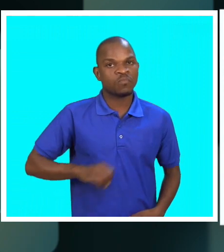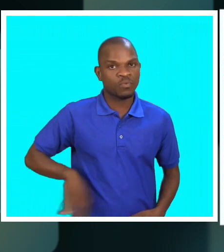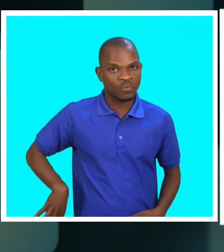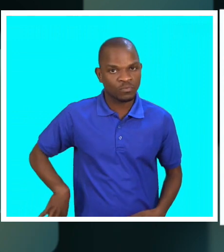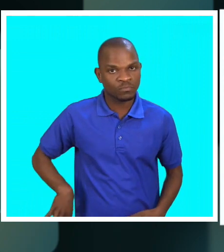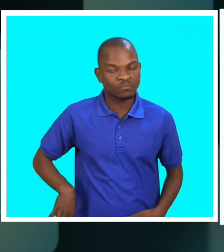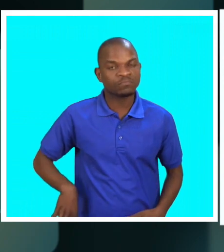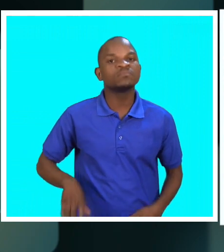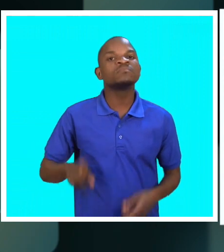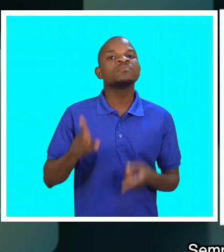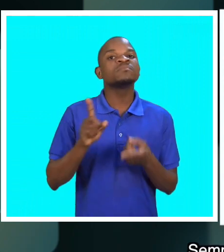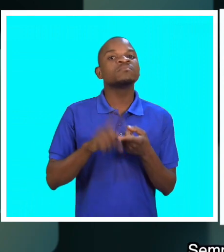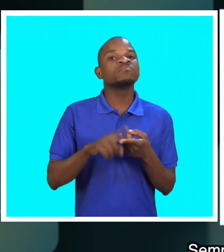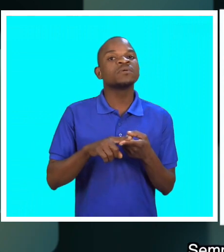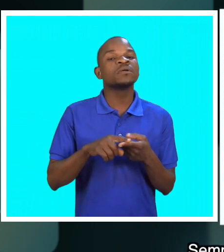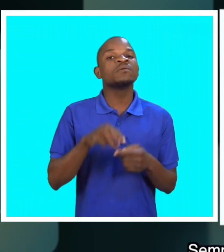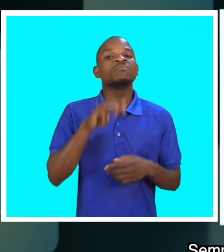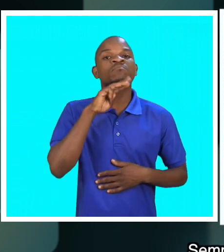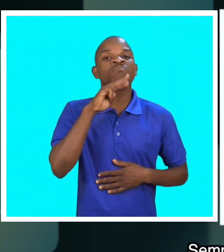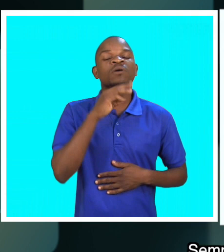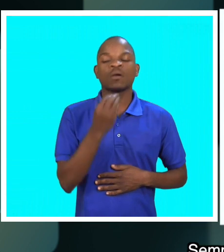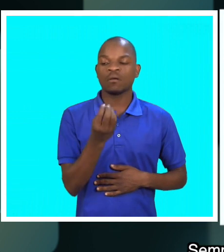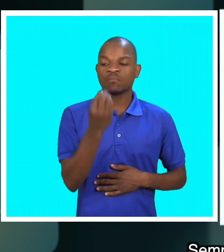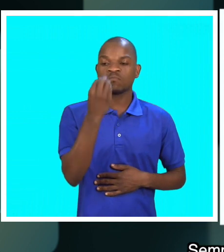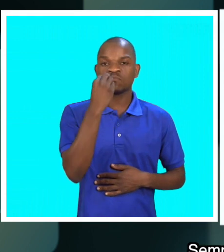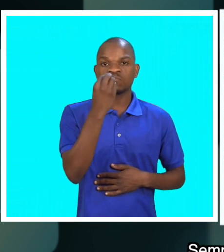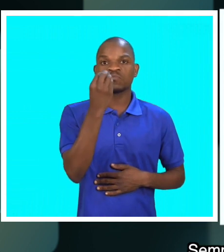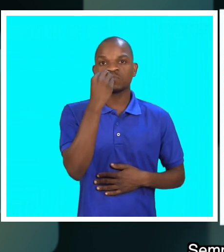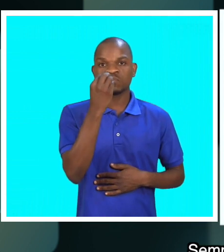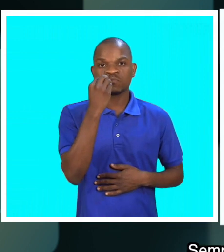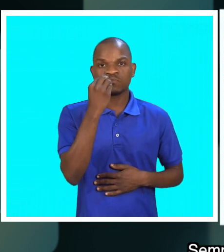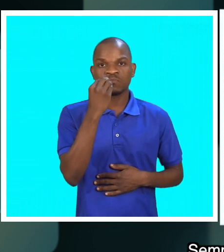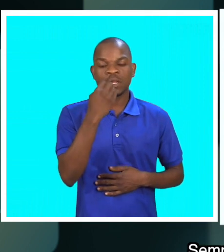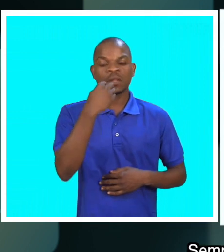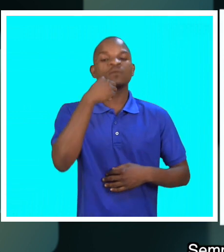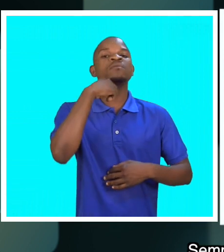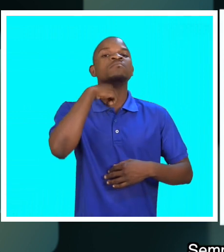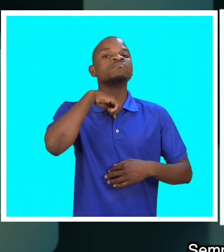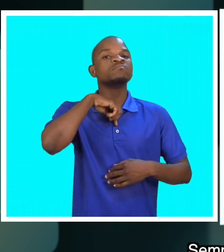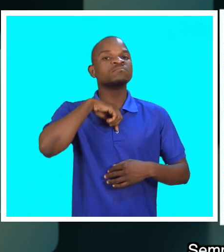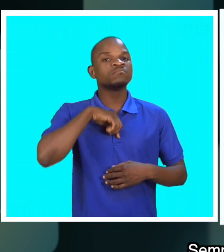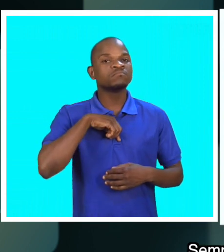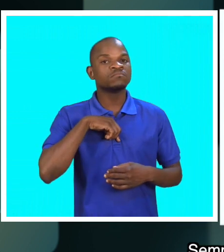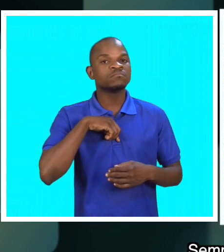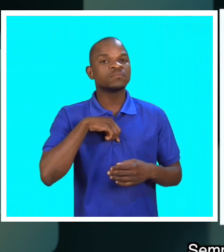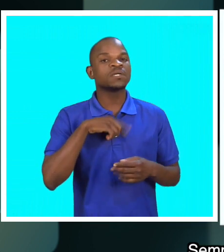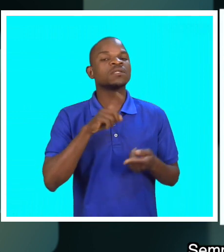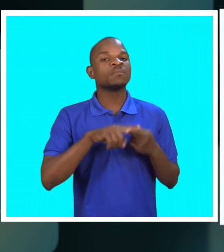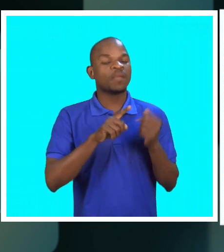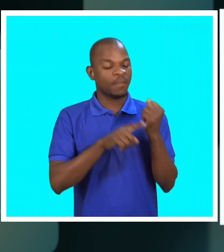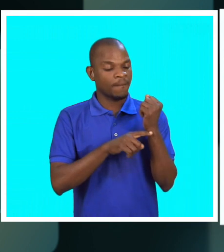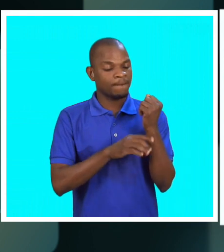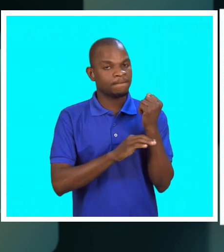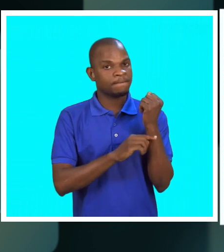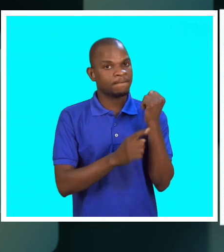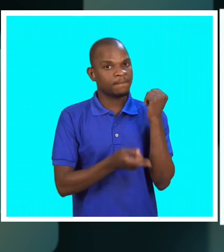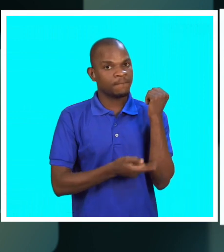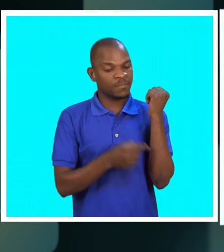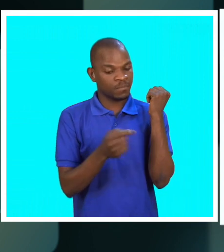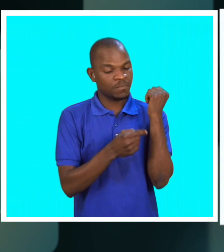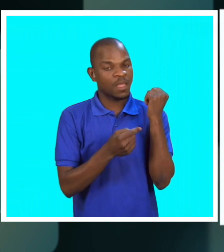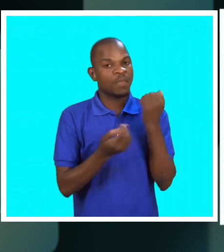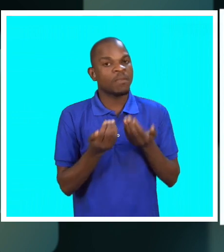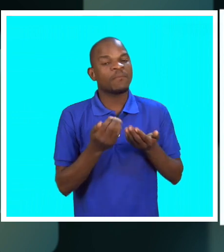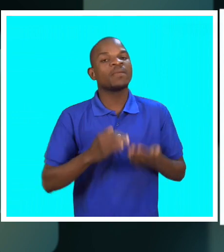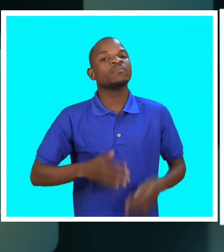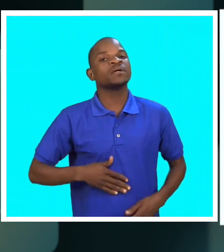fezes. Sempre quando a mamãe come, aquelas sinais vão dentro da barriga do bebê. Já